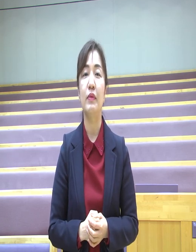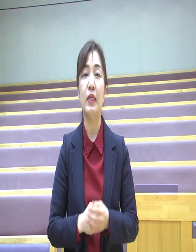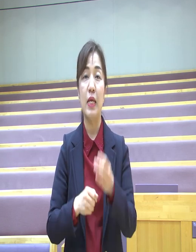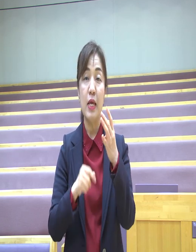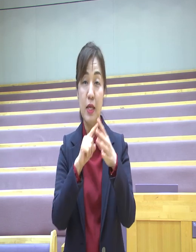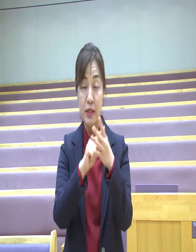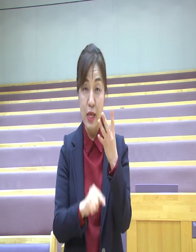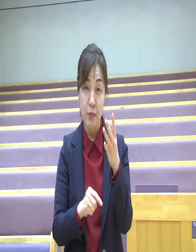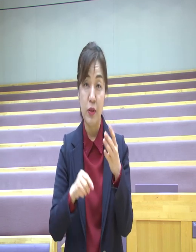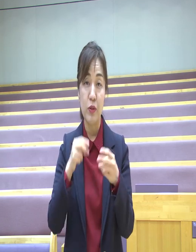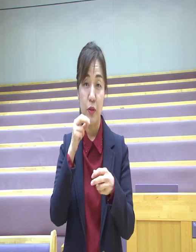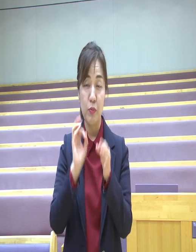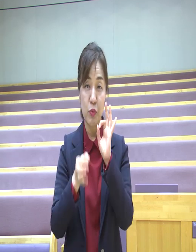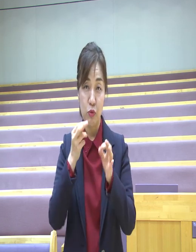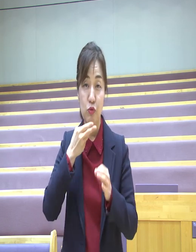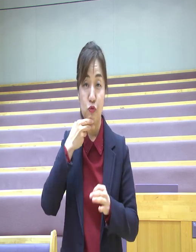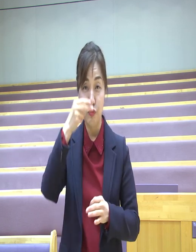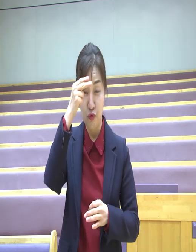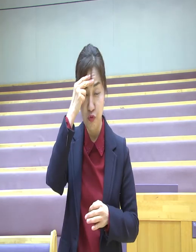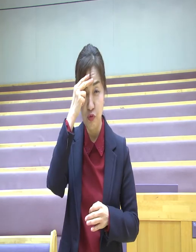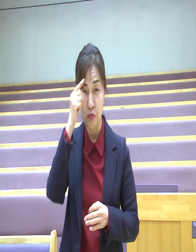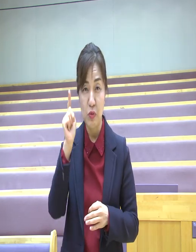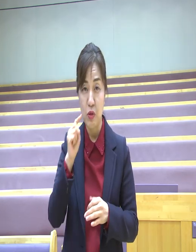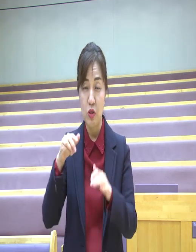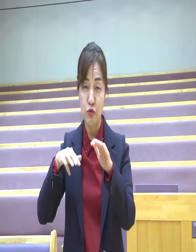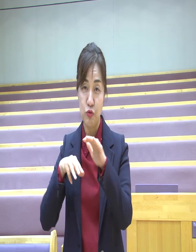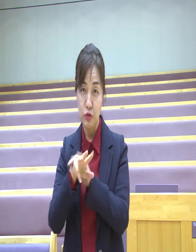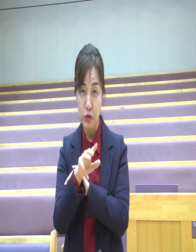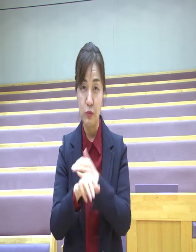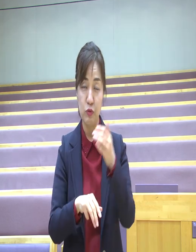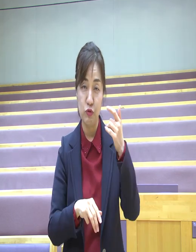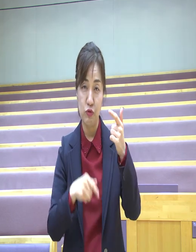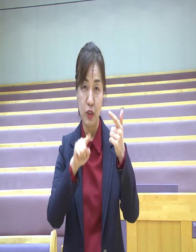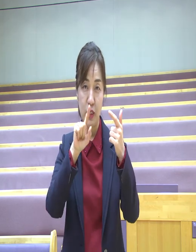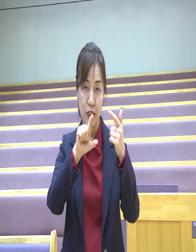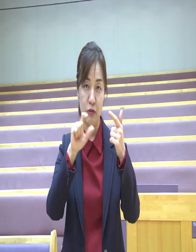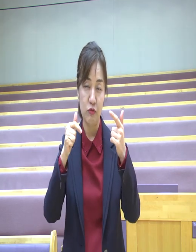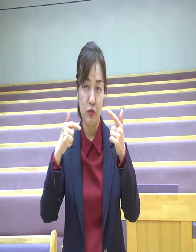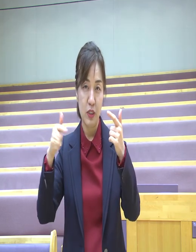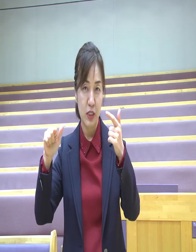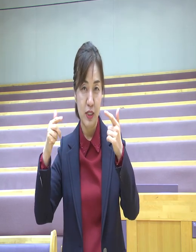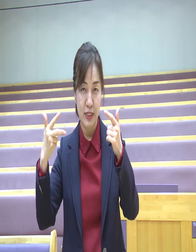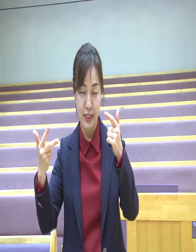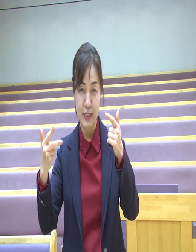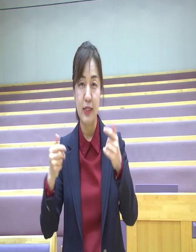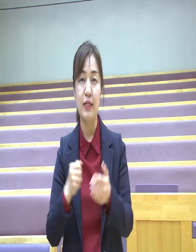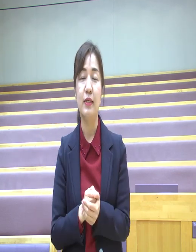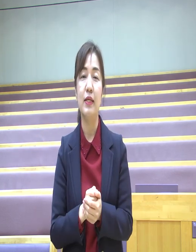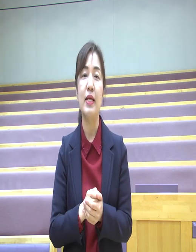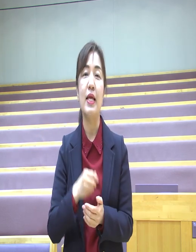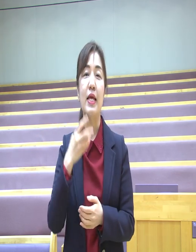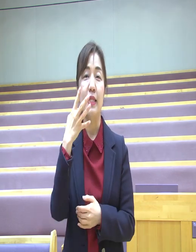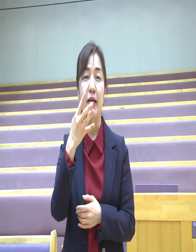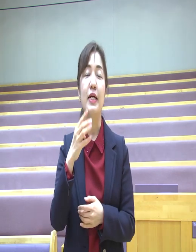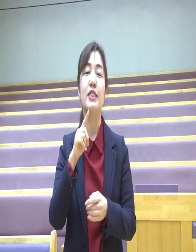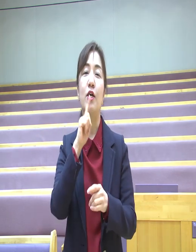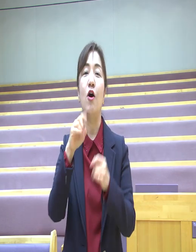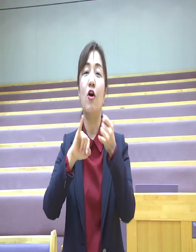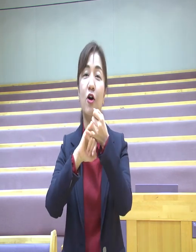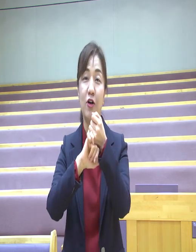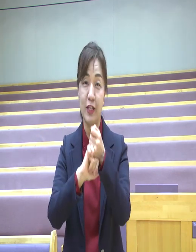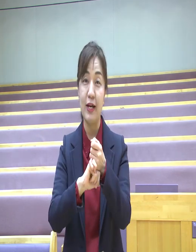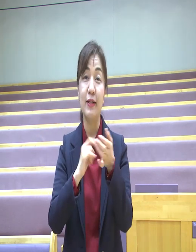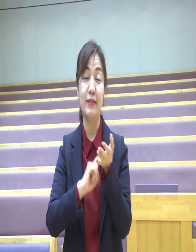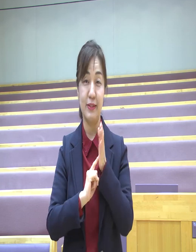되었습니다. 이 4번의 포도주는 출애굽기 6장 6절에서 7절에 기록된 사중적인